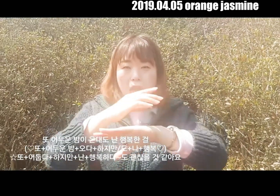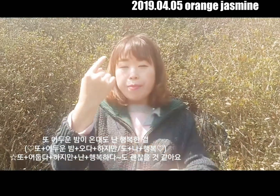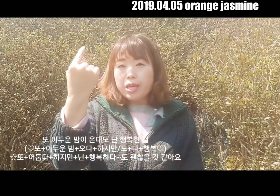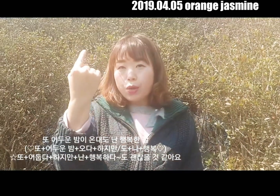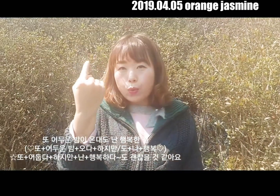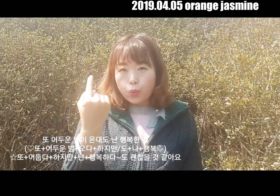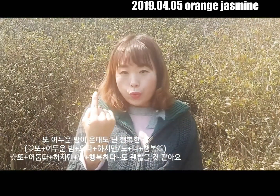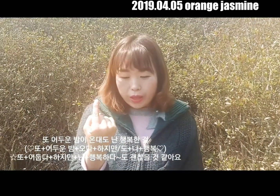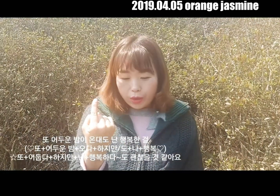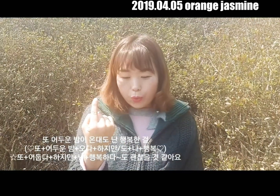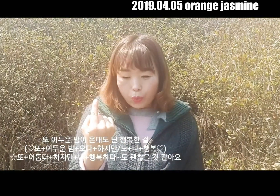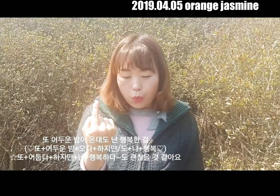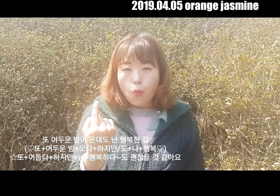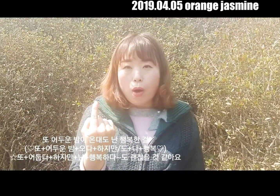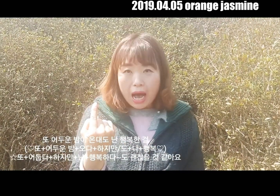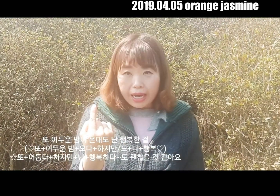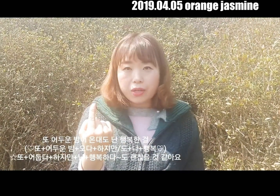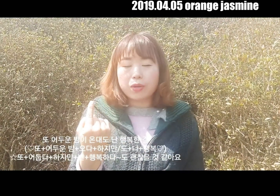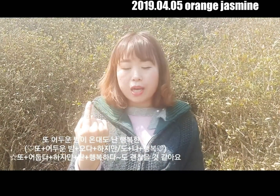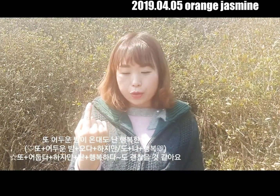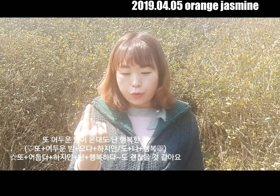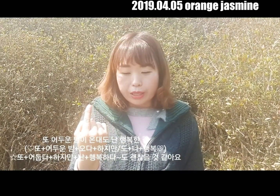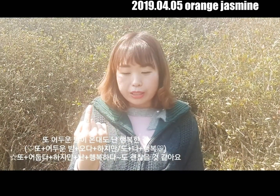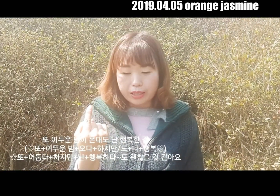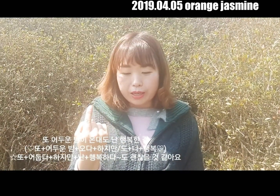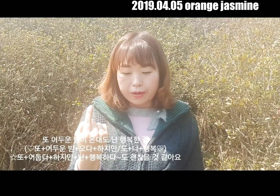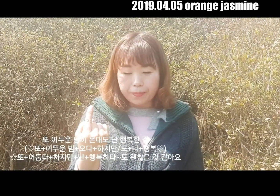어두운 밤이 온대도 와 이렇게 하셔도 괜찮아요.